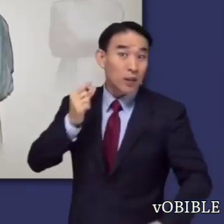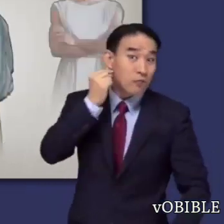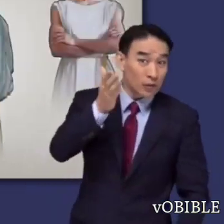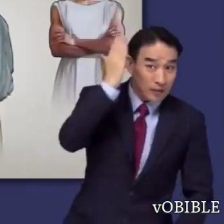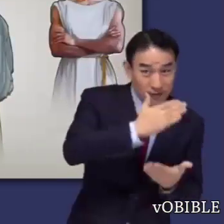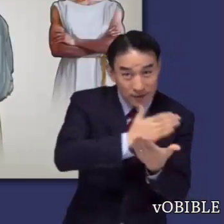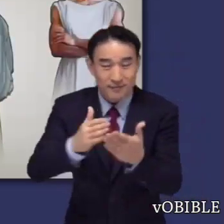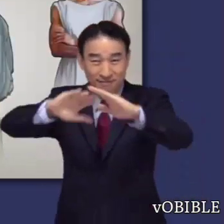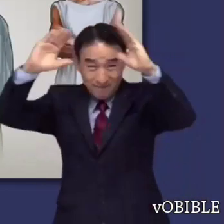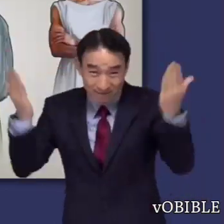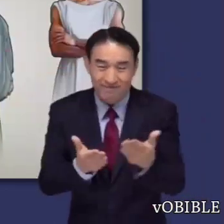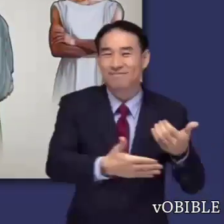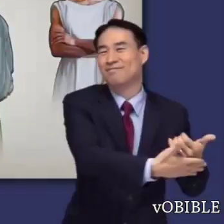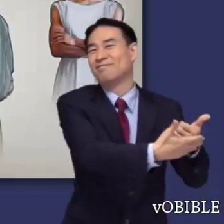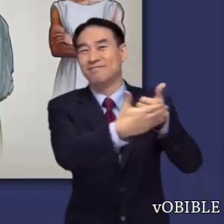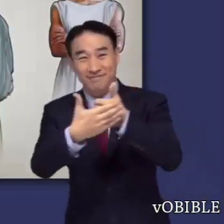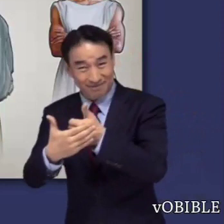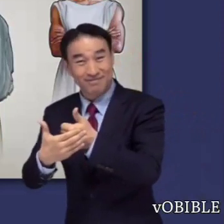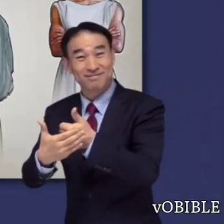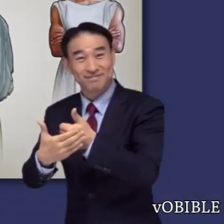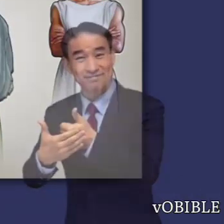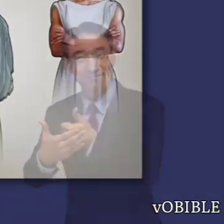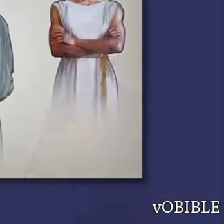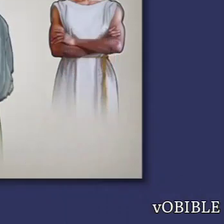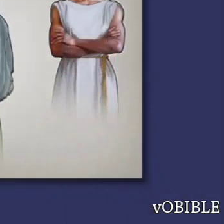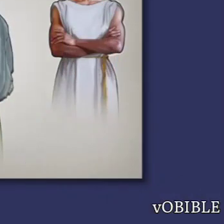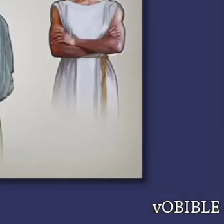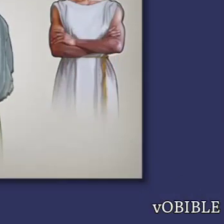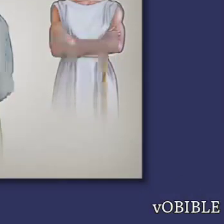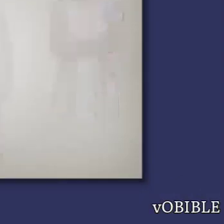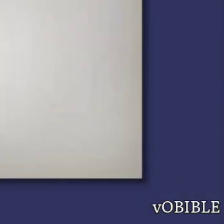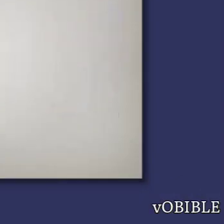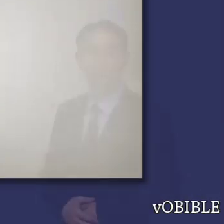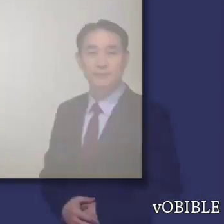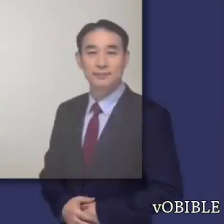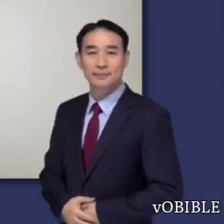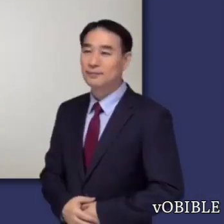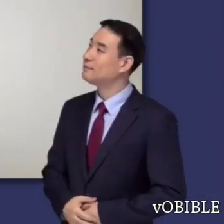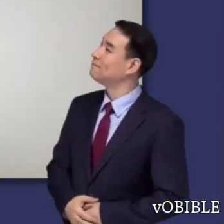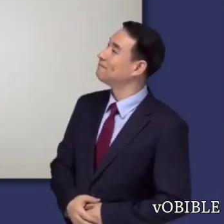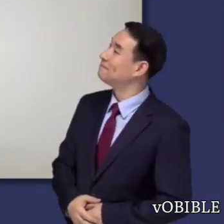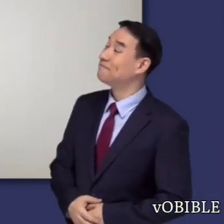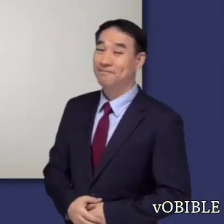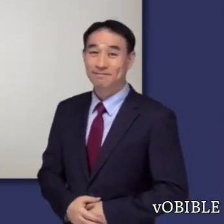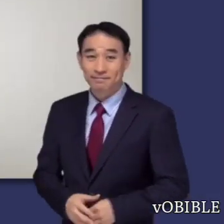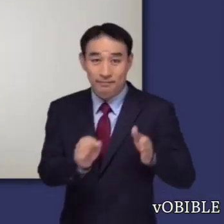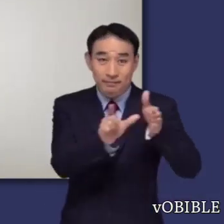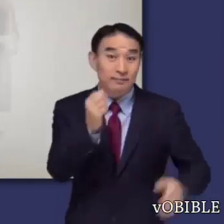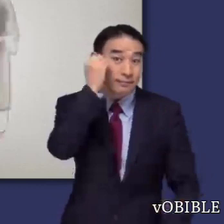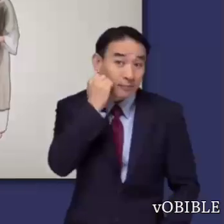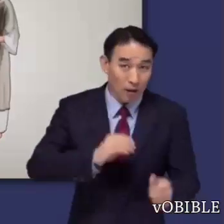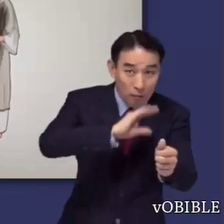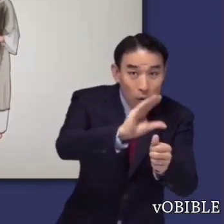意是要各种各样的人都能得救，确切认识真理。第三章，保